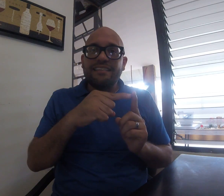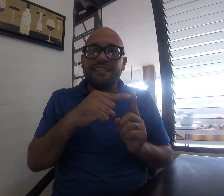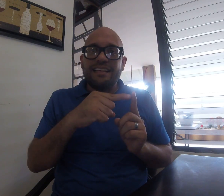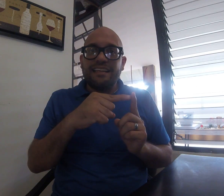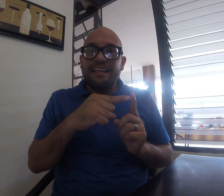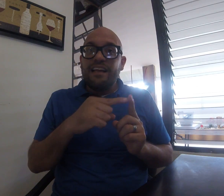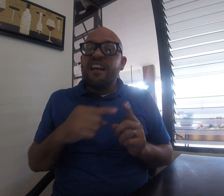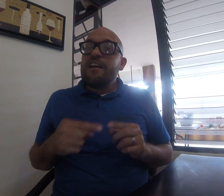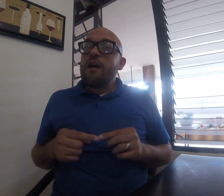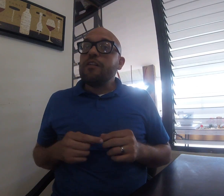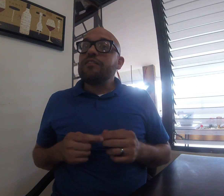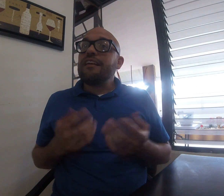hasta, cuando